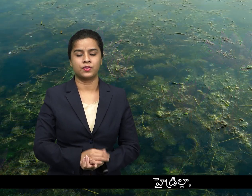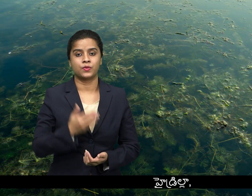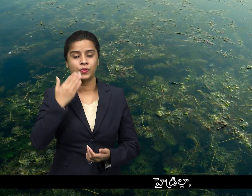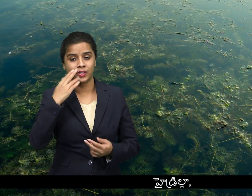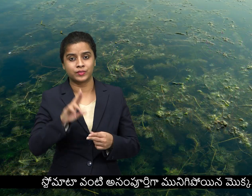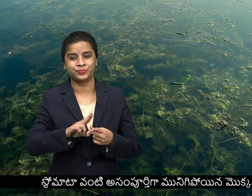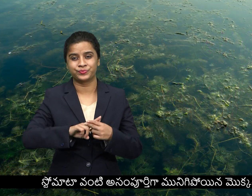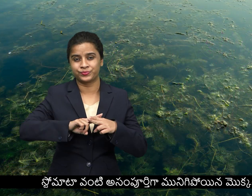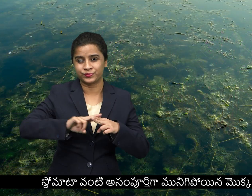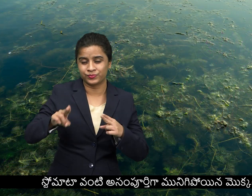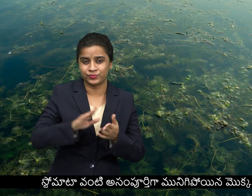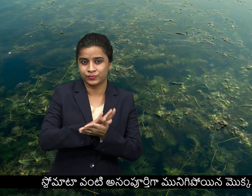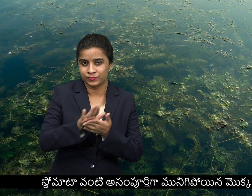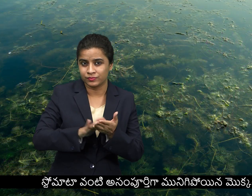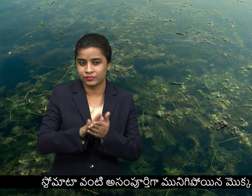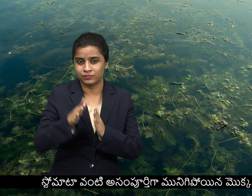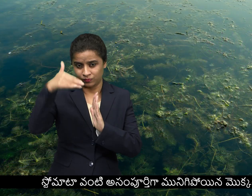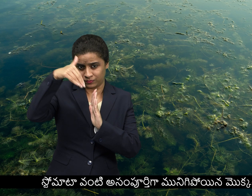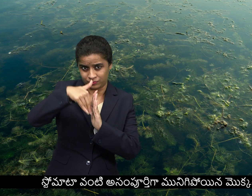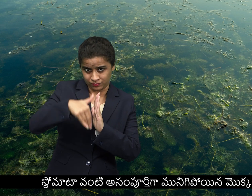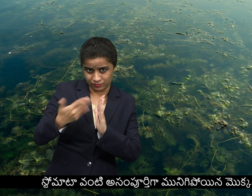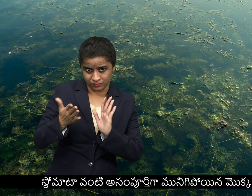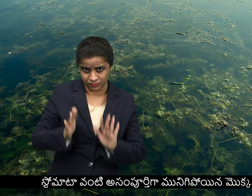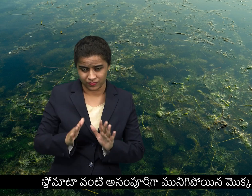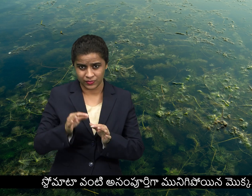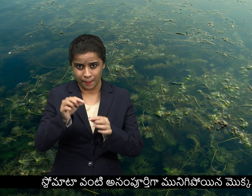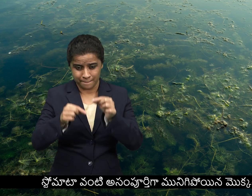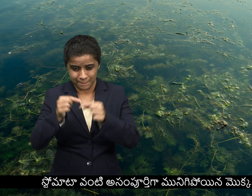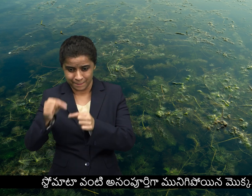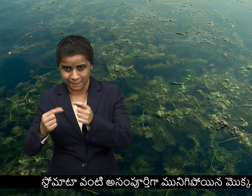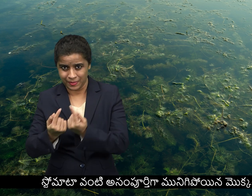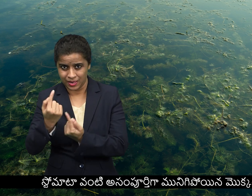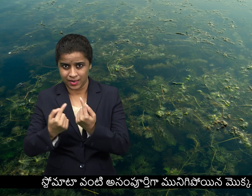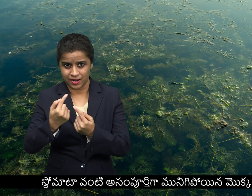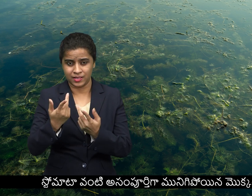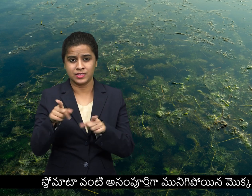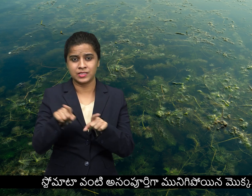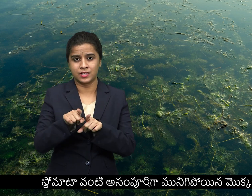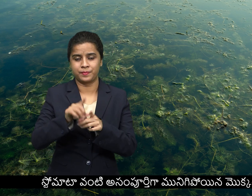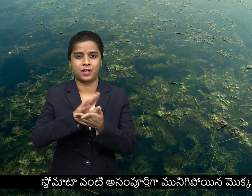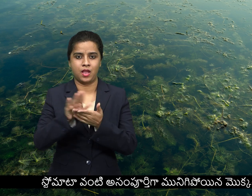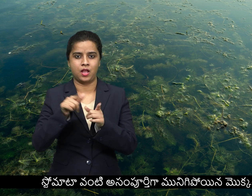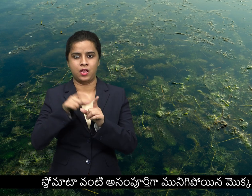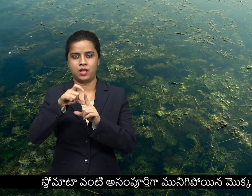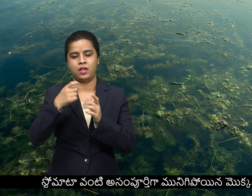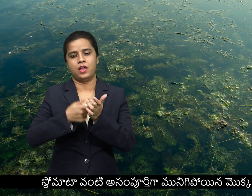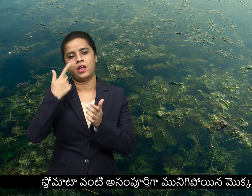హైడ్రిల్లా, స్టొమాటా వంటి అసంపూర్తిగా మునిగిపోయిన మొక్కలు ఉండవు.